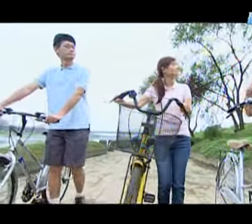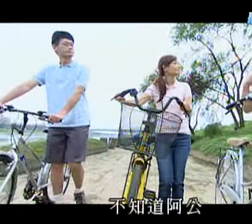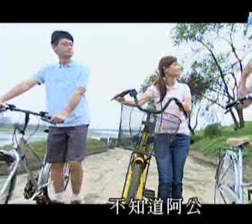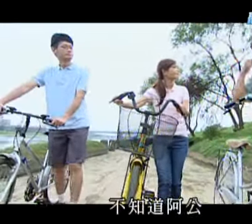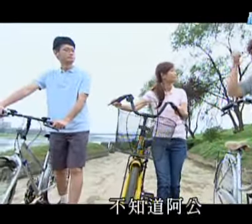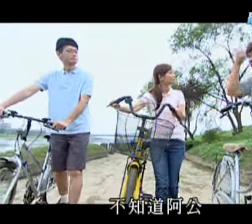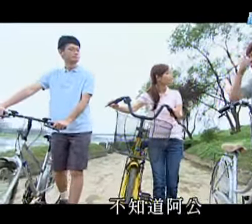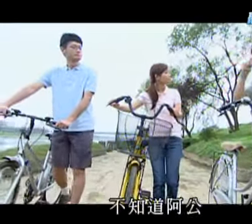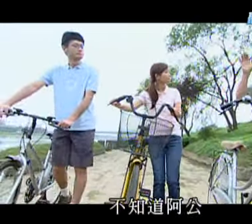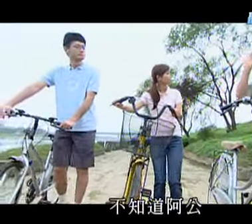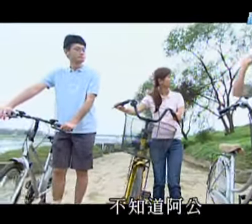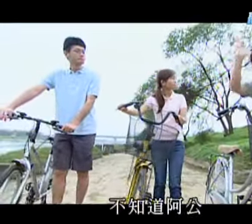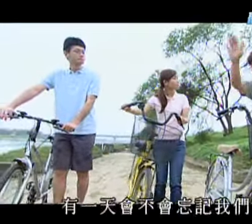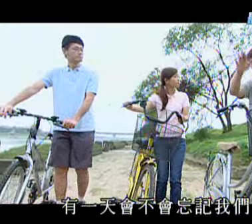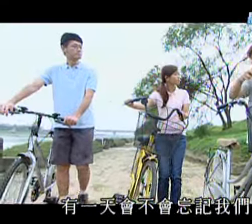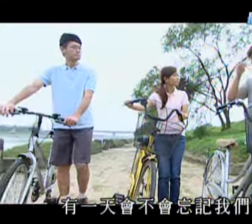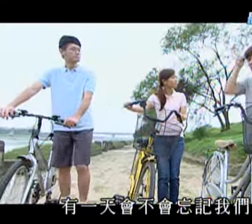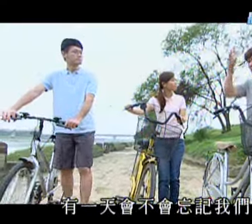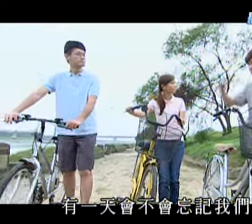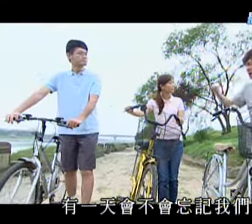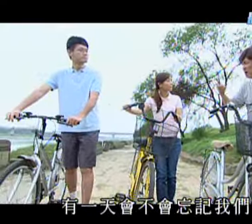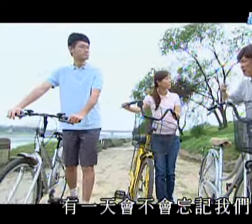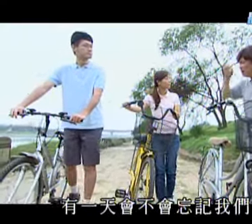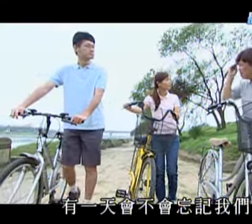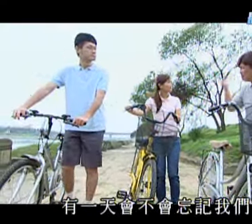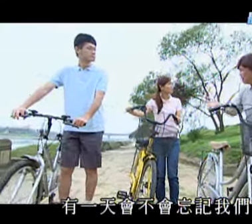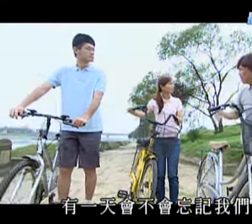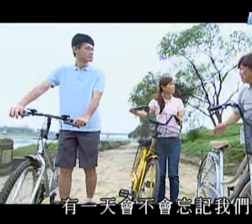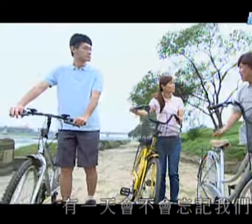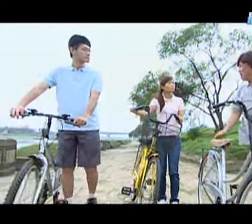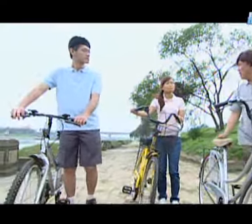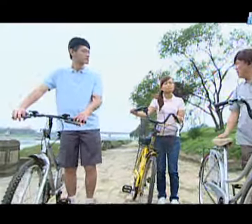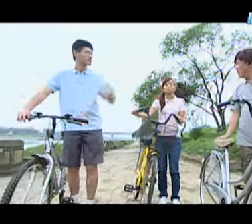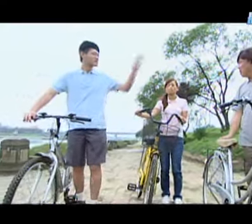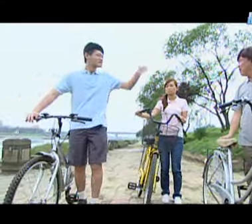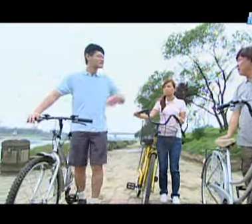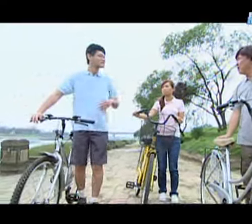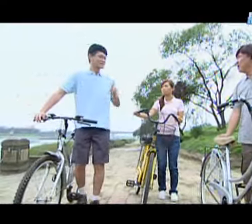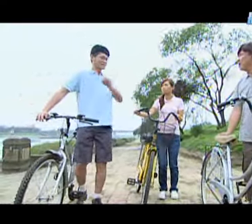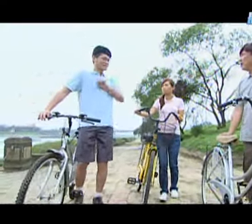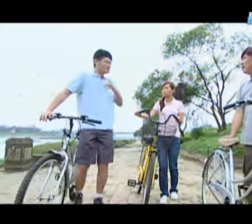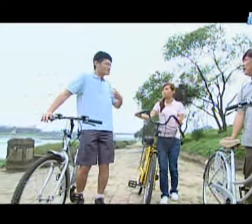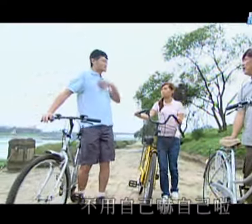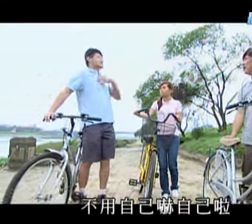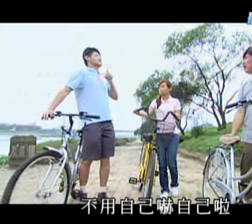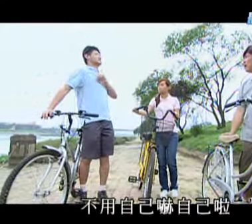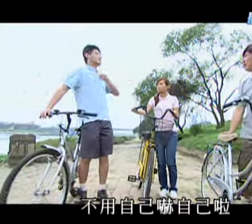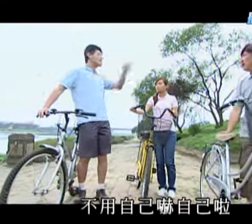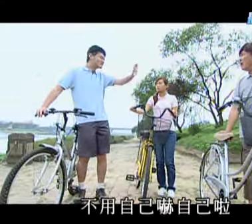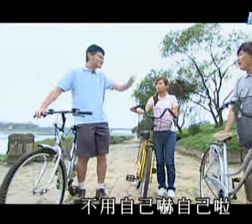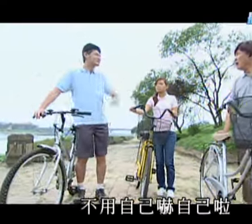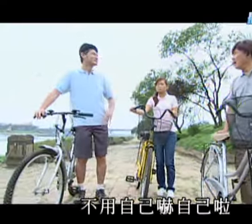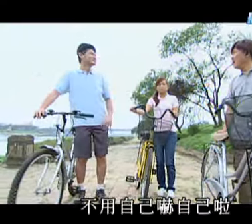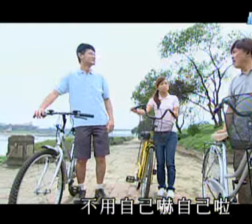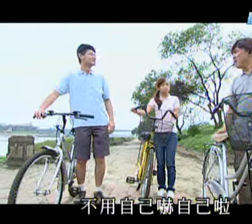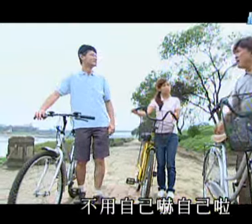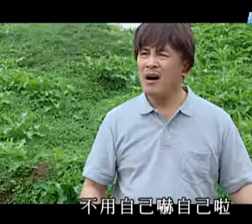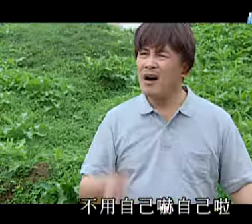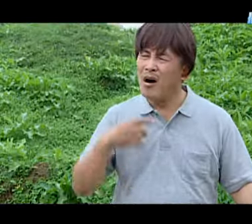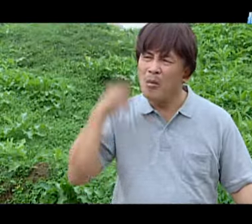不知道阿公有一天会不会忘记我们。 哎呦，不用自己吓自己啦。